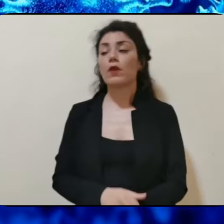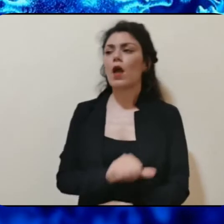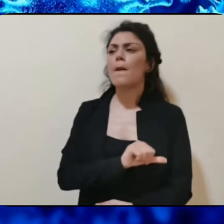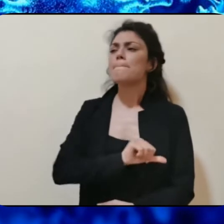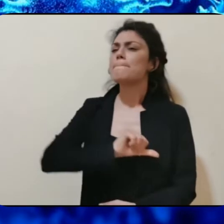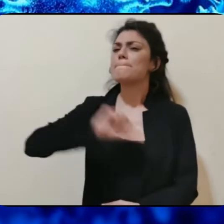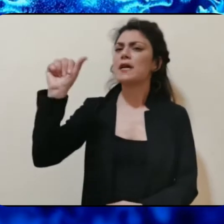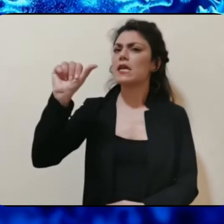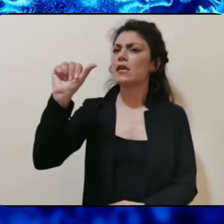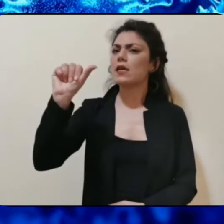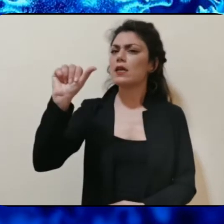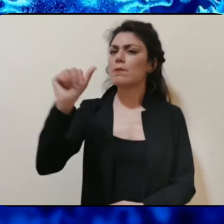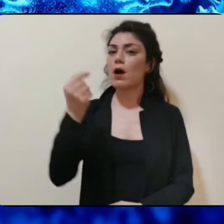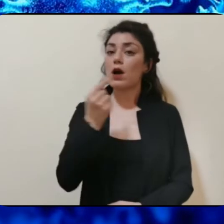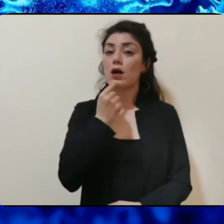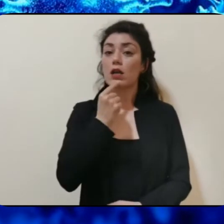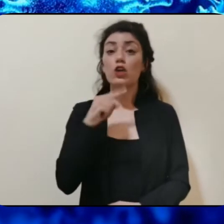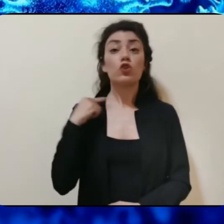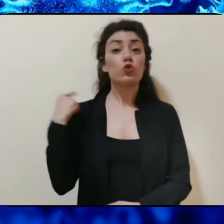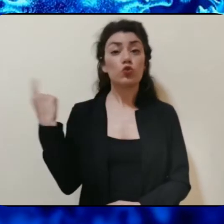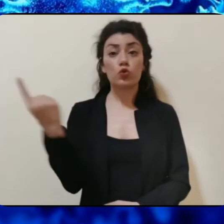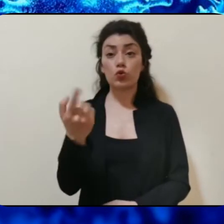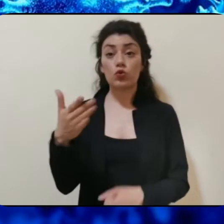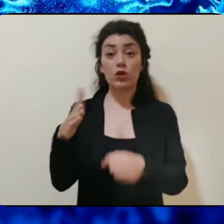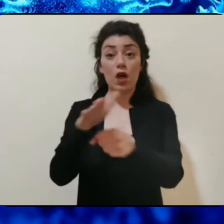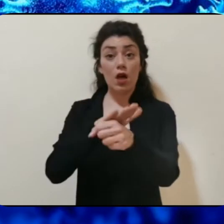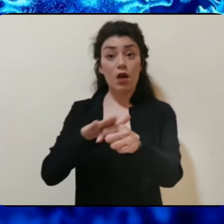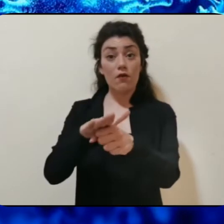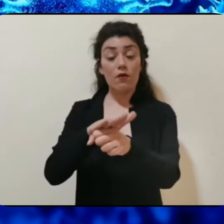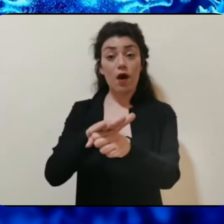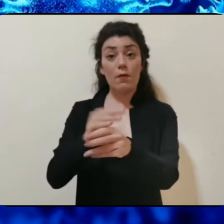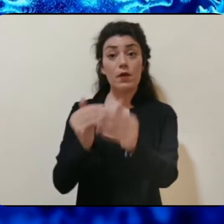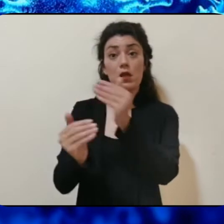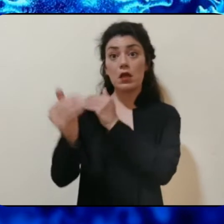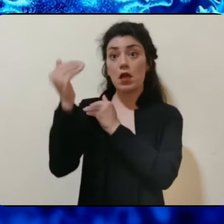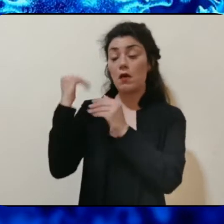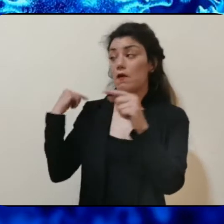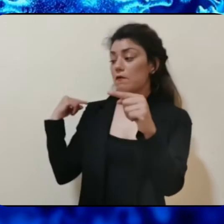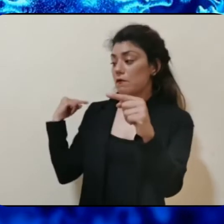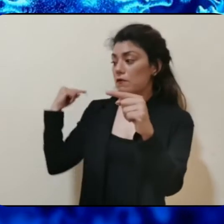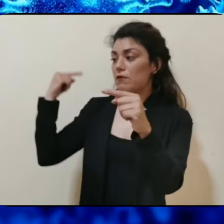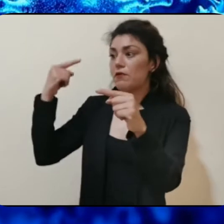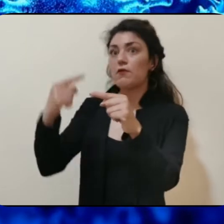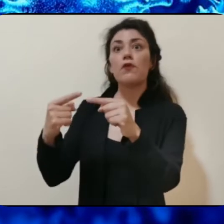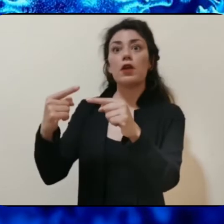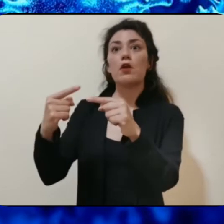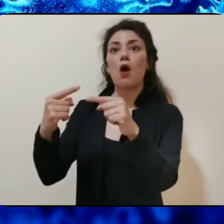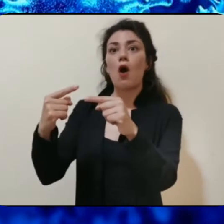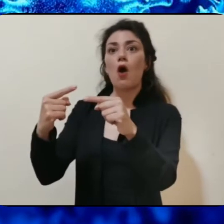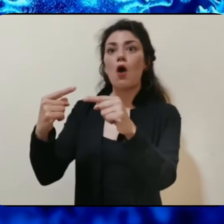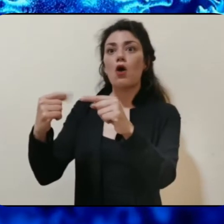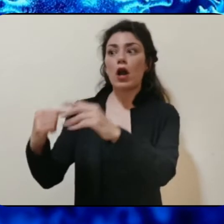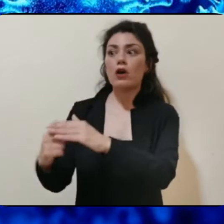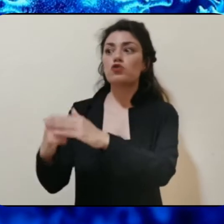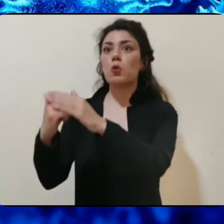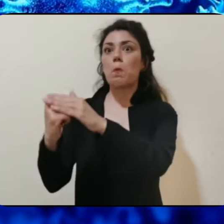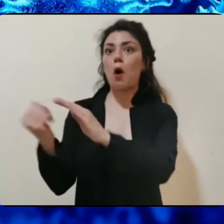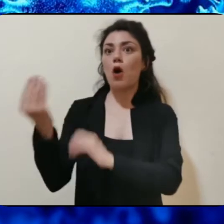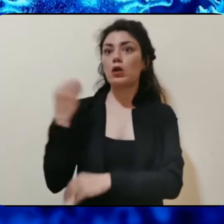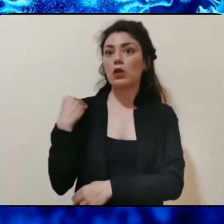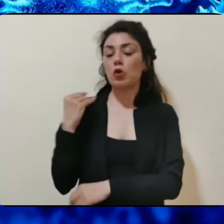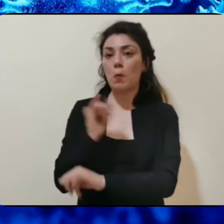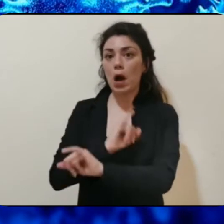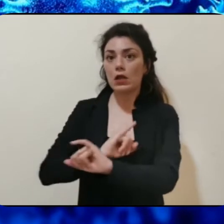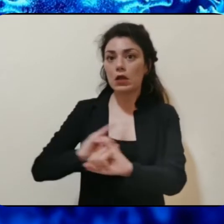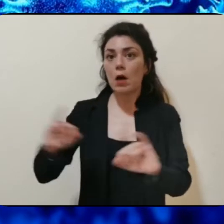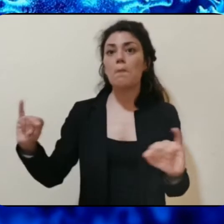prima battuta, in via prioritaria, tutte le famiglie che non si erano mai rivolte, non hanno avuto mai bisogno, ecco, di un supporto,